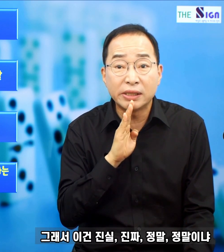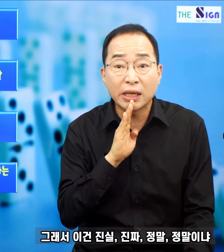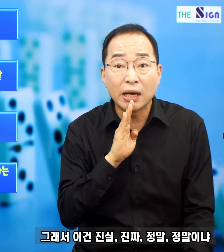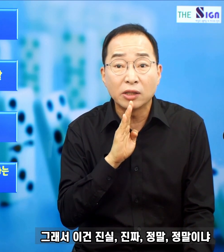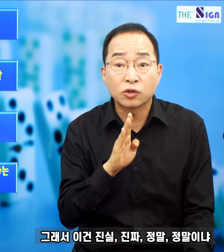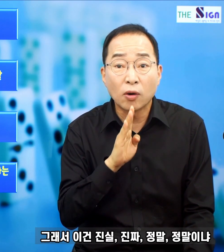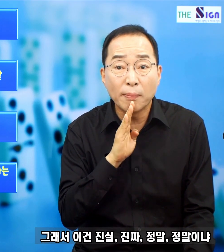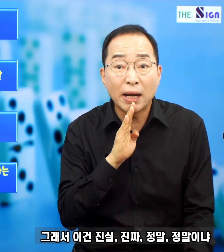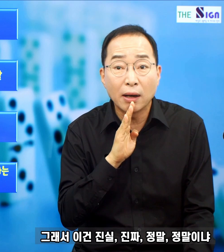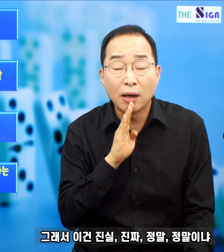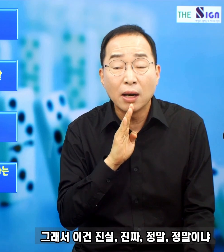진짜, 정말,